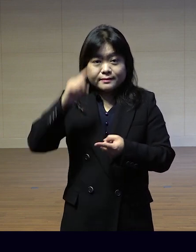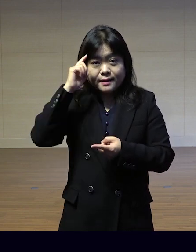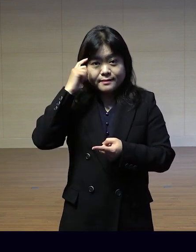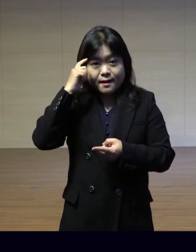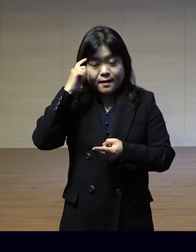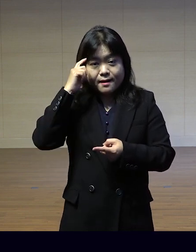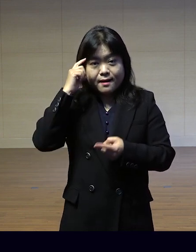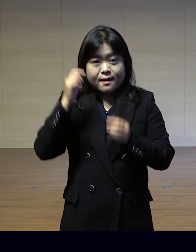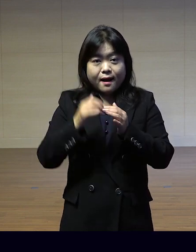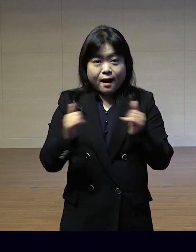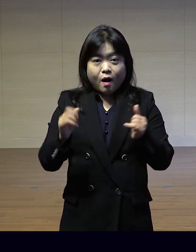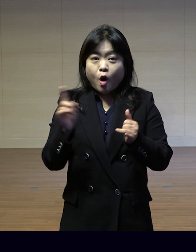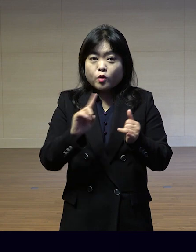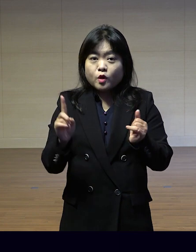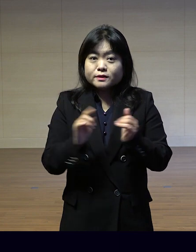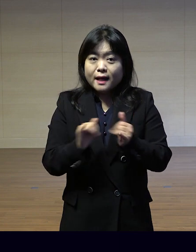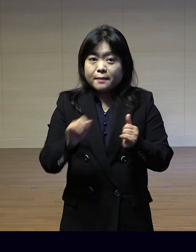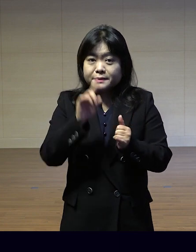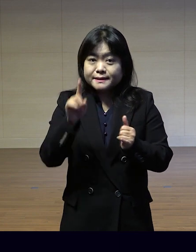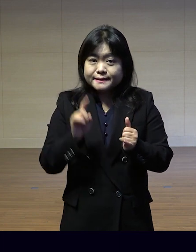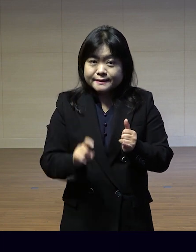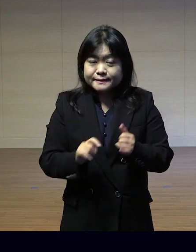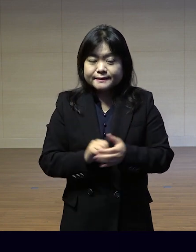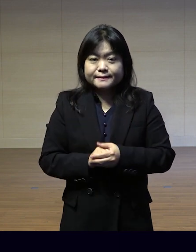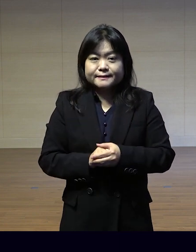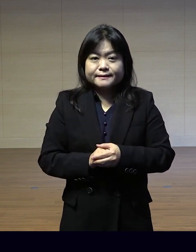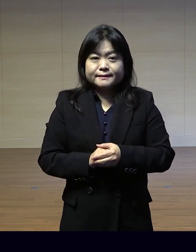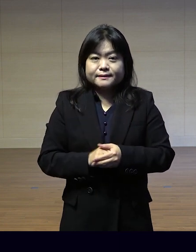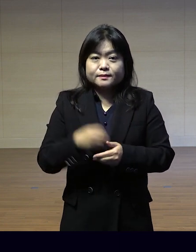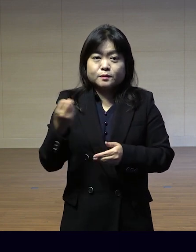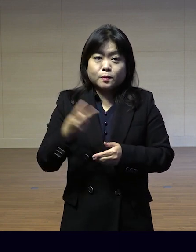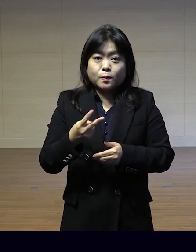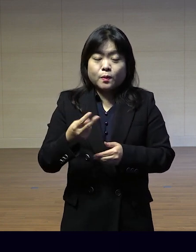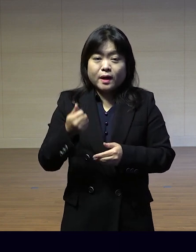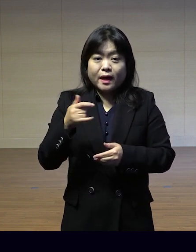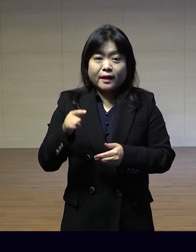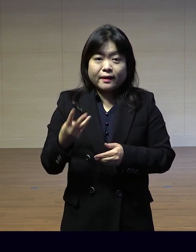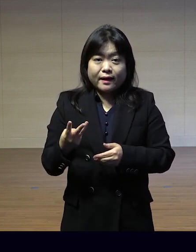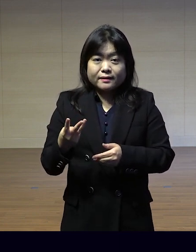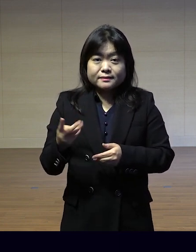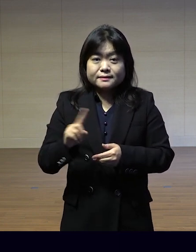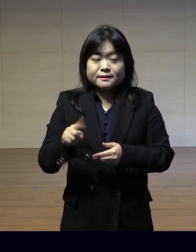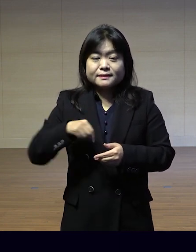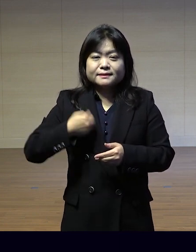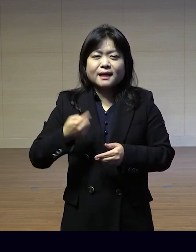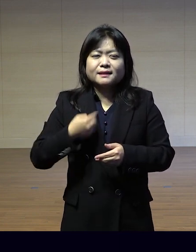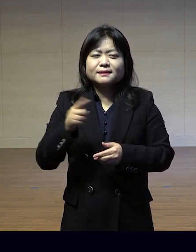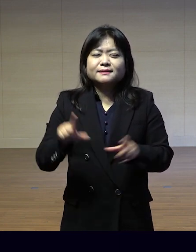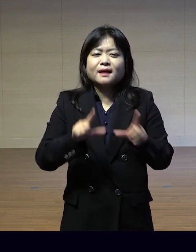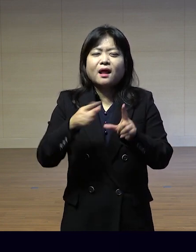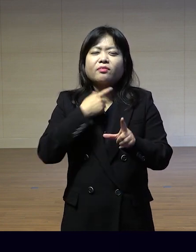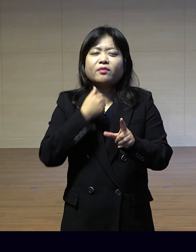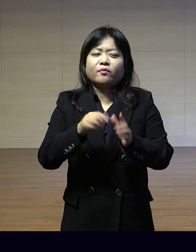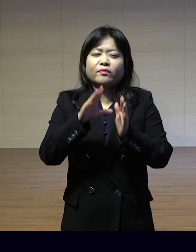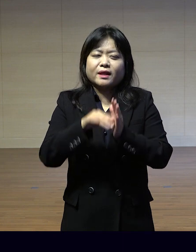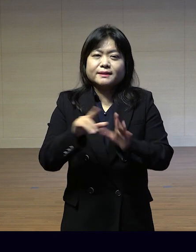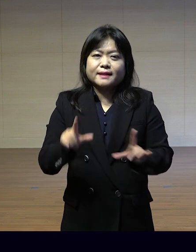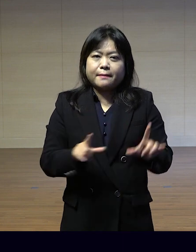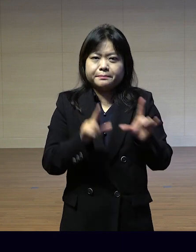사상가가 어떤 사람인지, 그리고 그는 그 자기 당대 시대